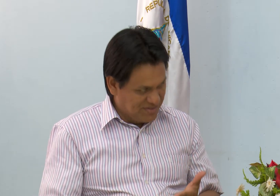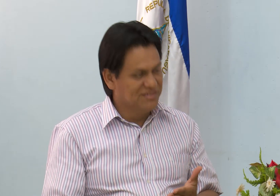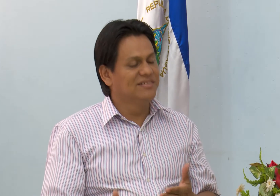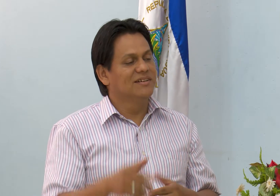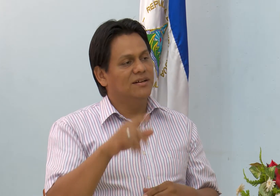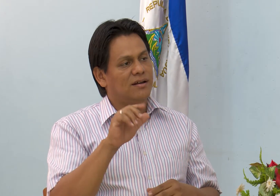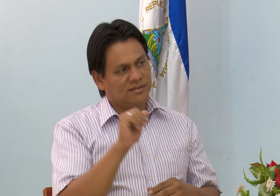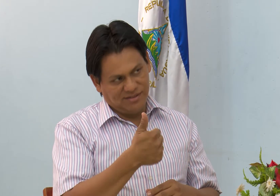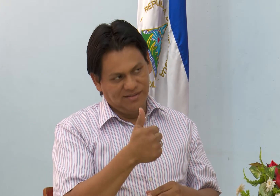Muchísimas gracias.